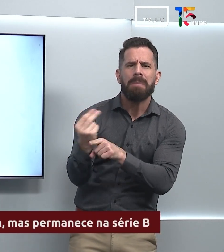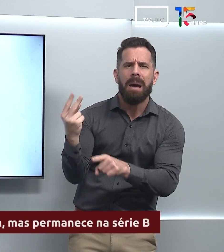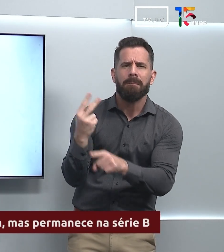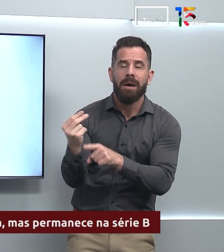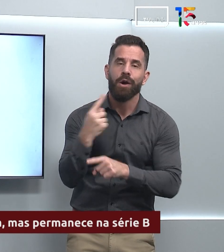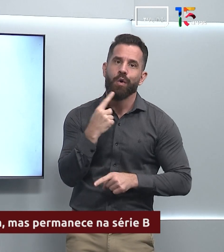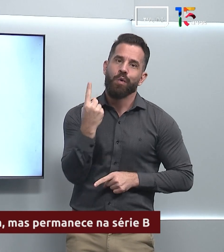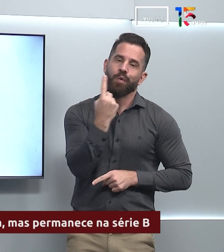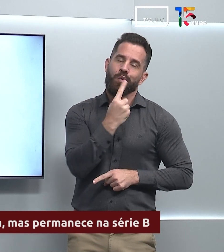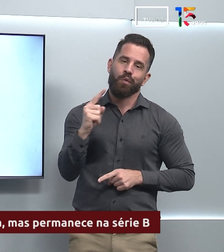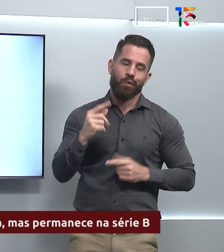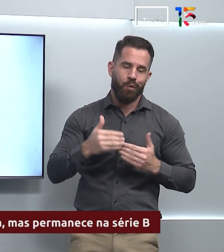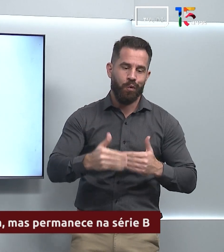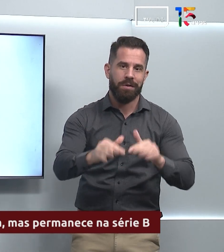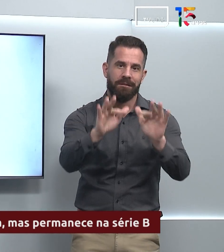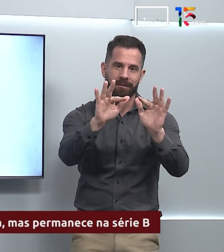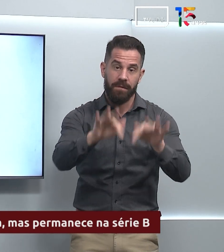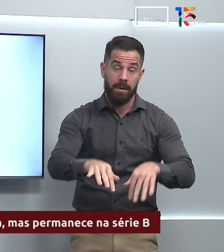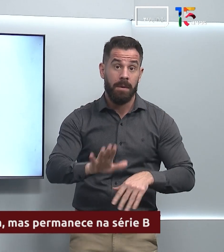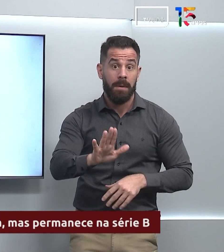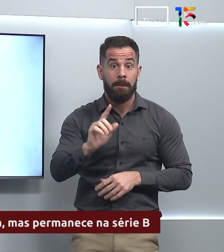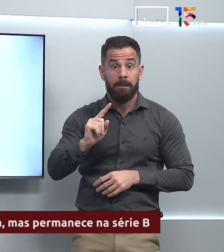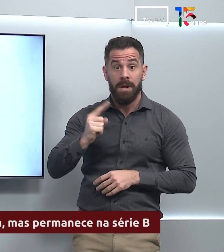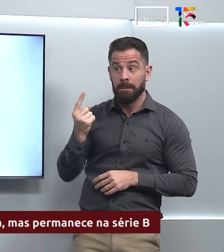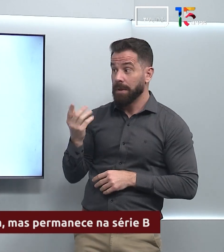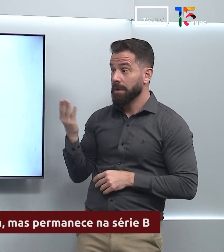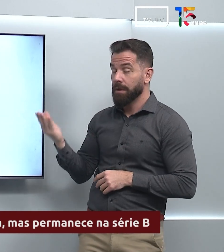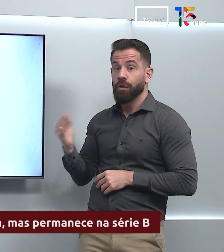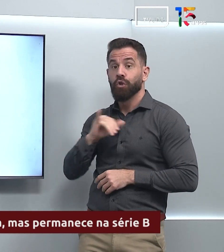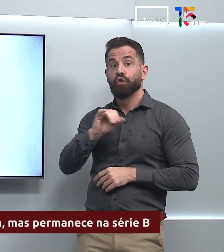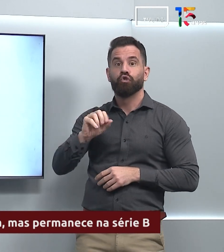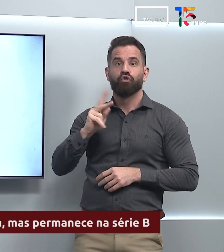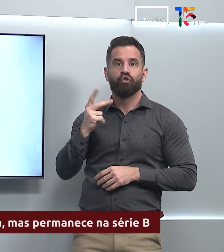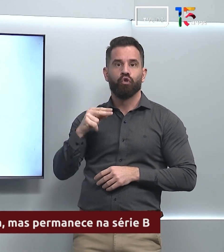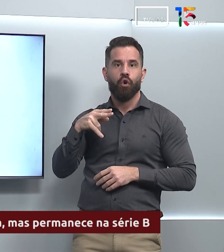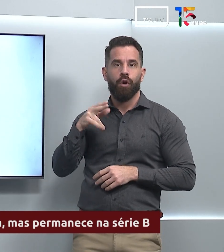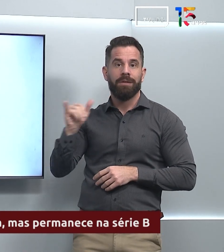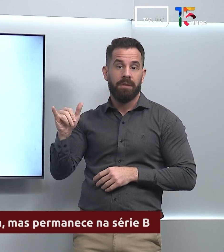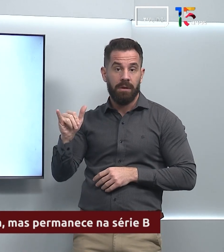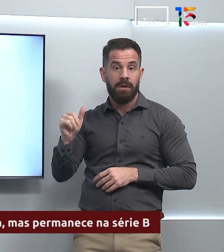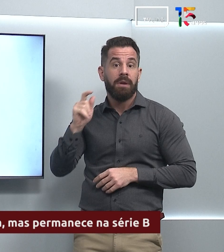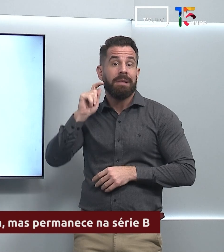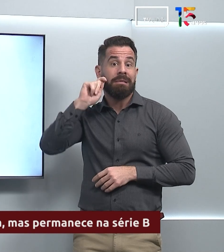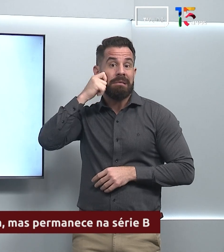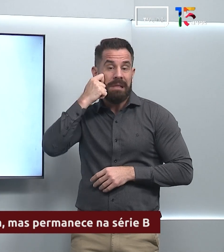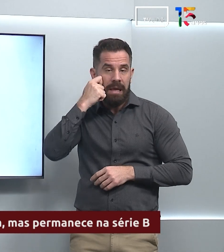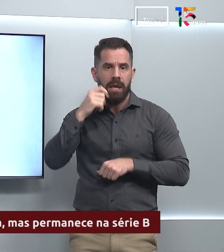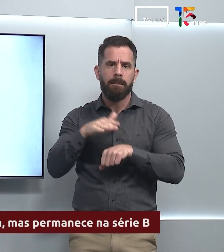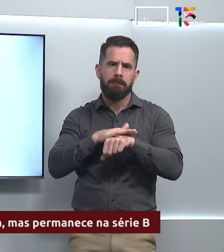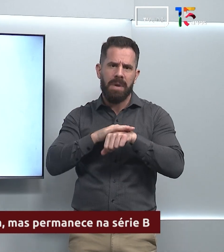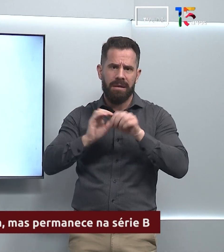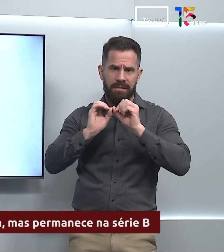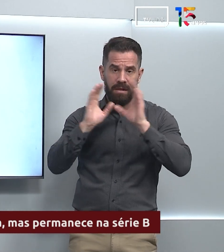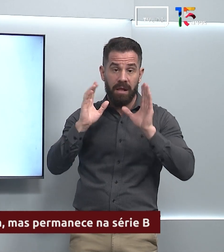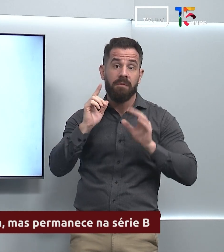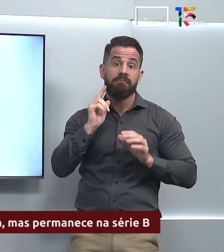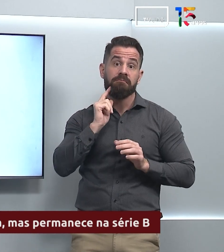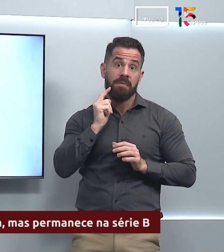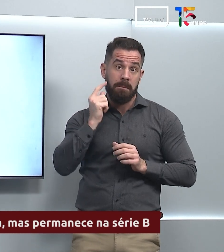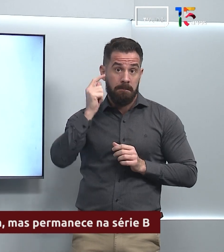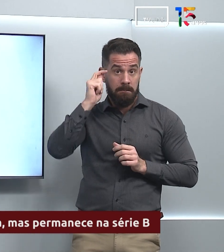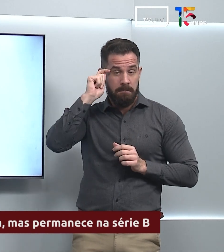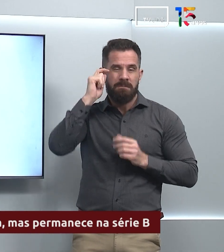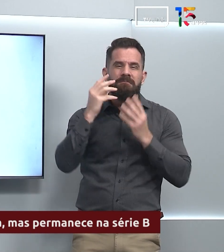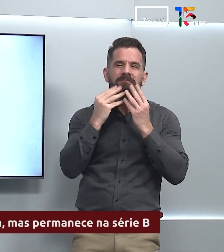Mas antes de falar, meu nome é Johnny Cangirana, eu sou homem negro, de pele clara, com cabelo e barba escura e olho castanho